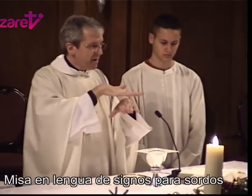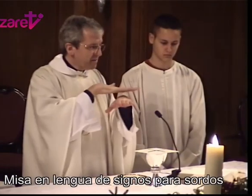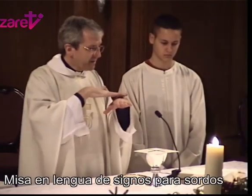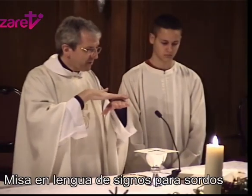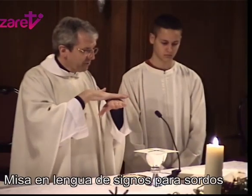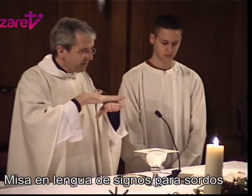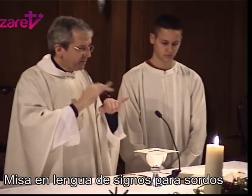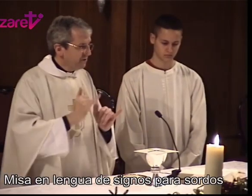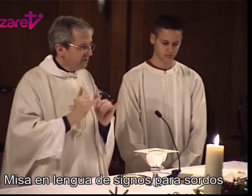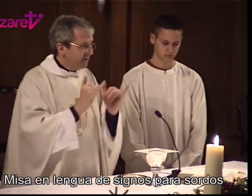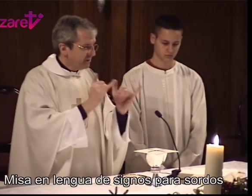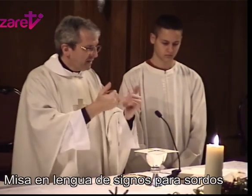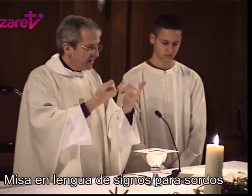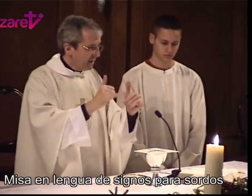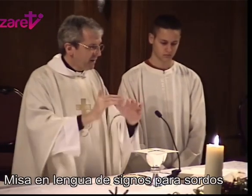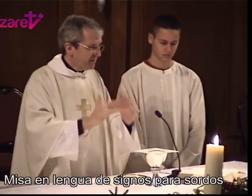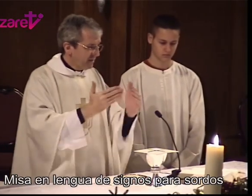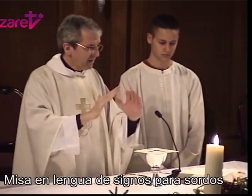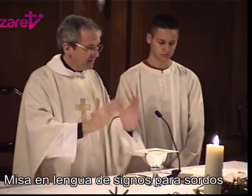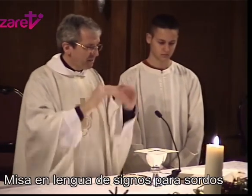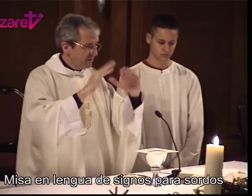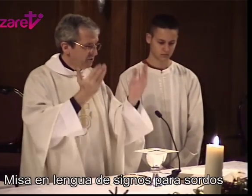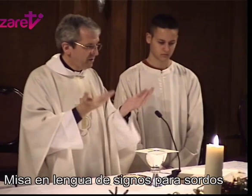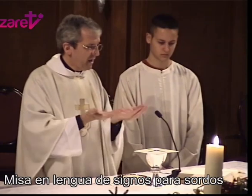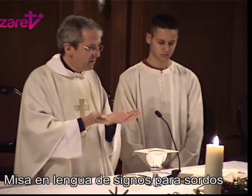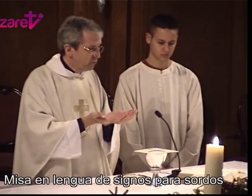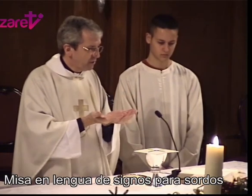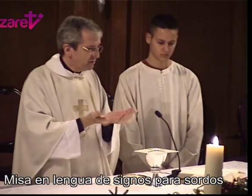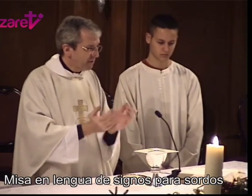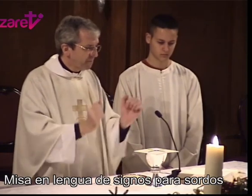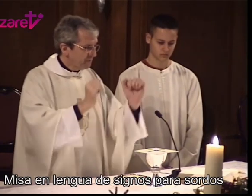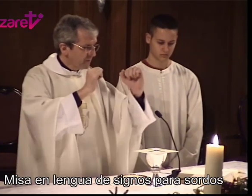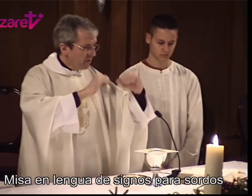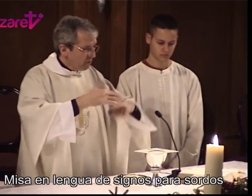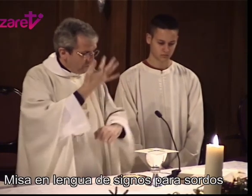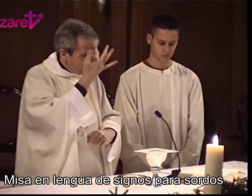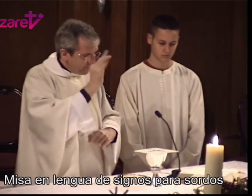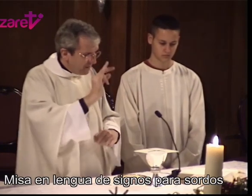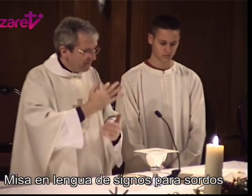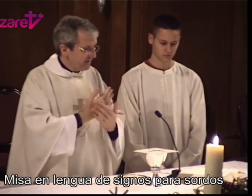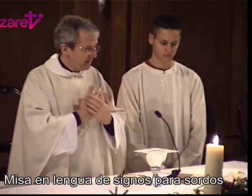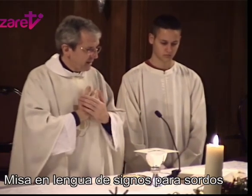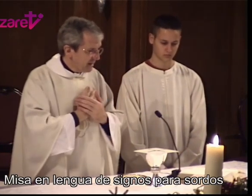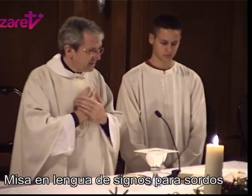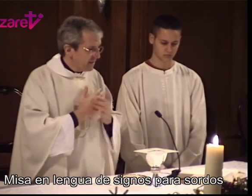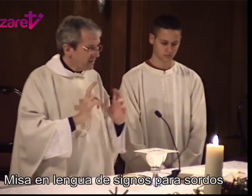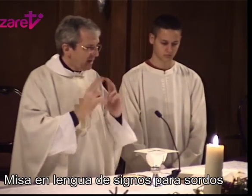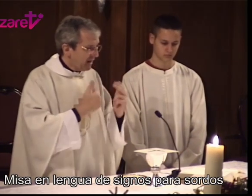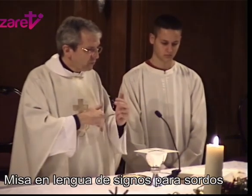de reconciliación traiga la paz y la salvación al mundo entero. Confirma en la fe y en la caridad a tu